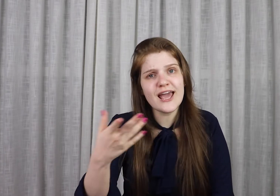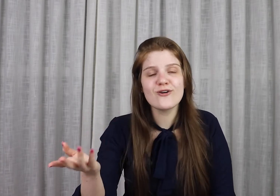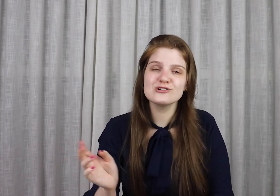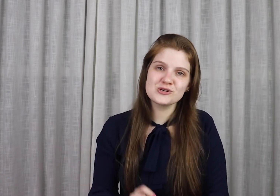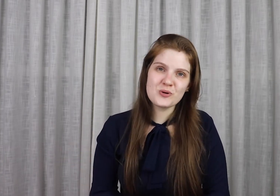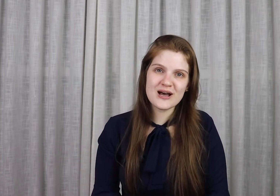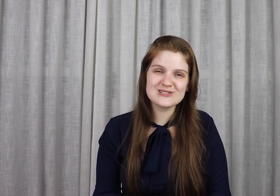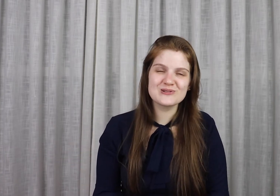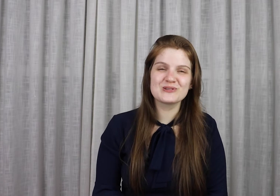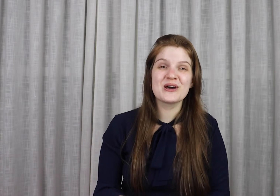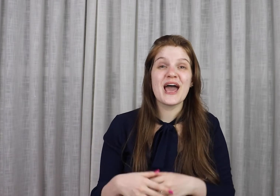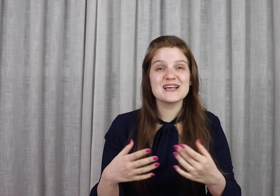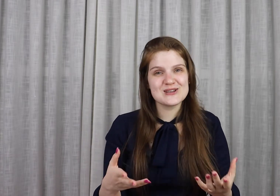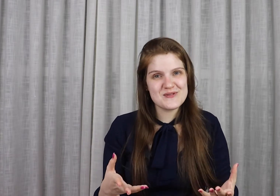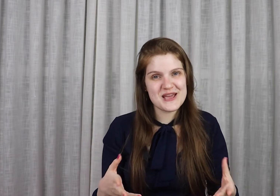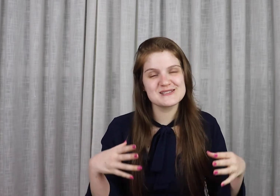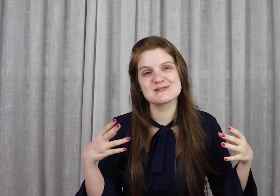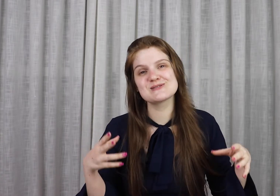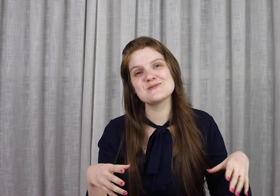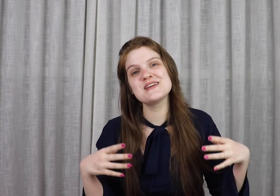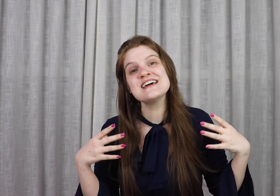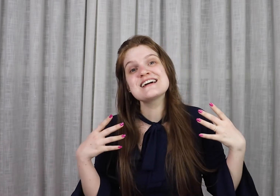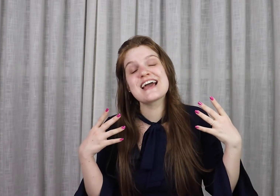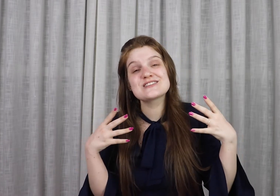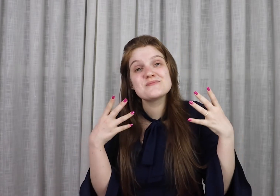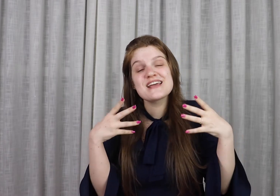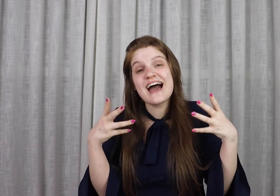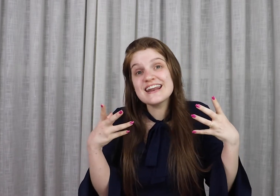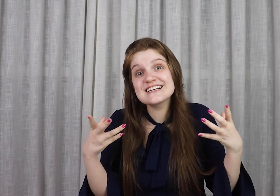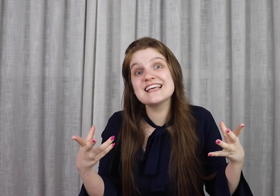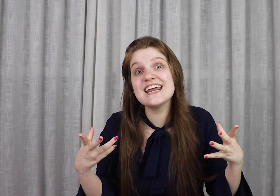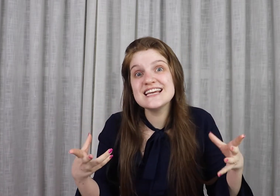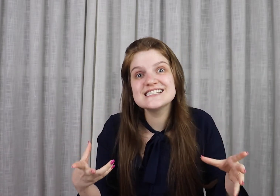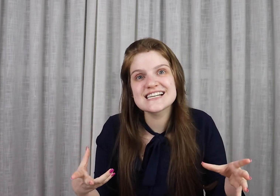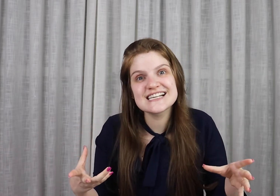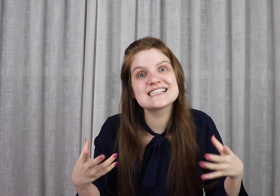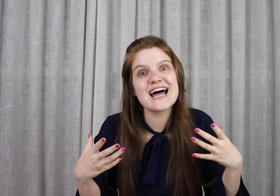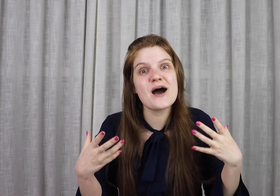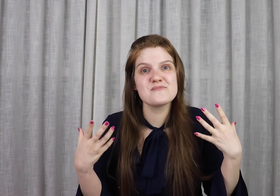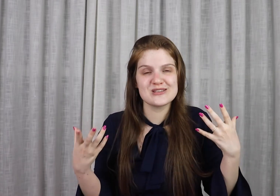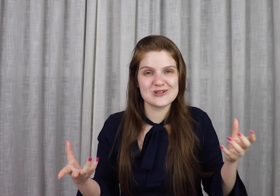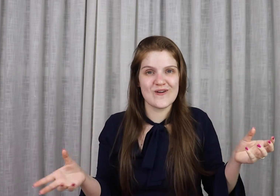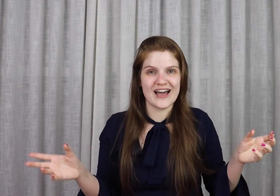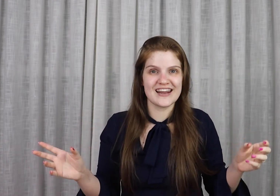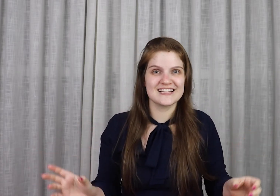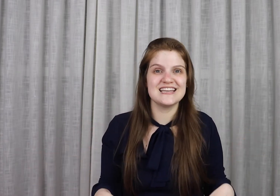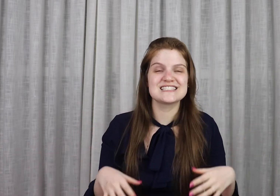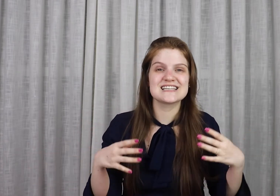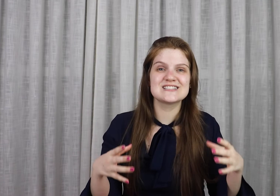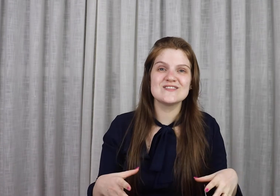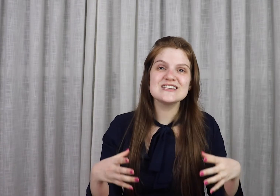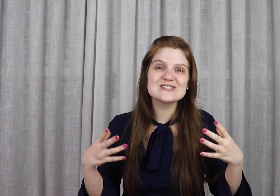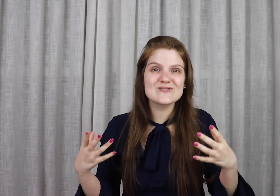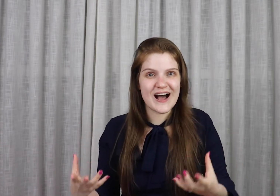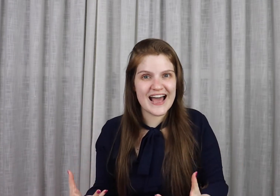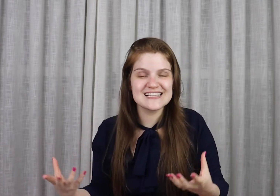aí continua o assunto. É sobre isso, é sobre características da pessoa, características visuais